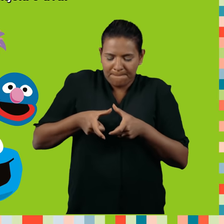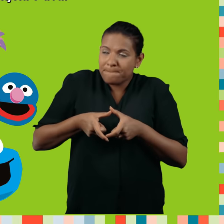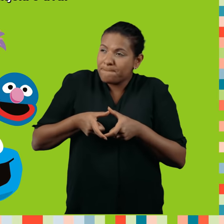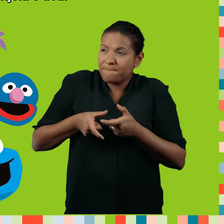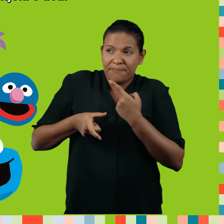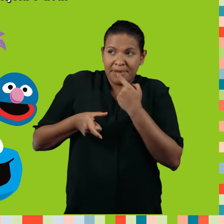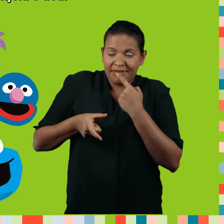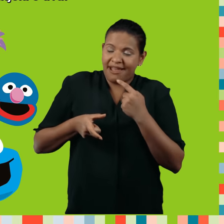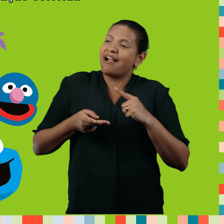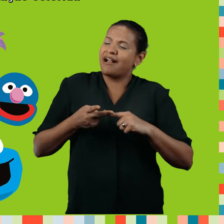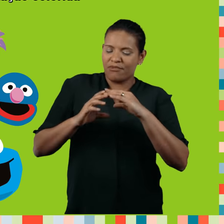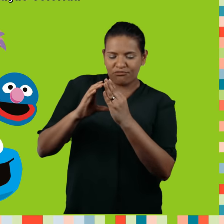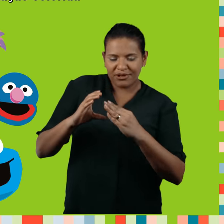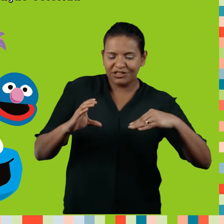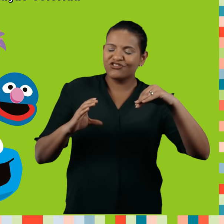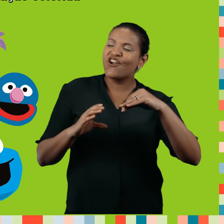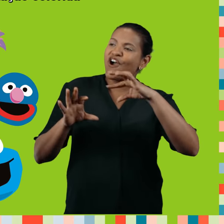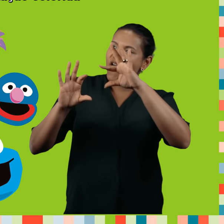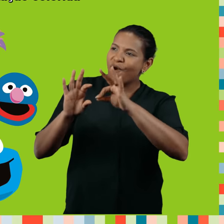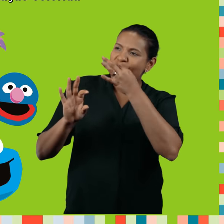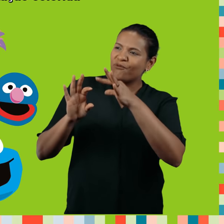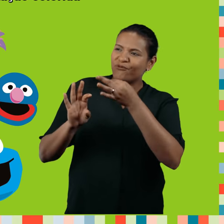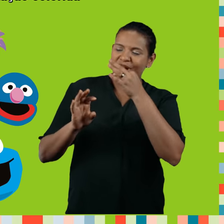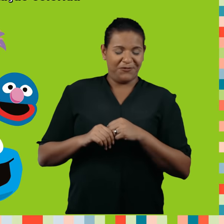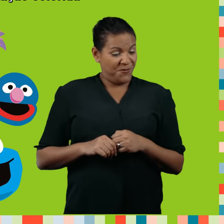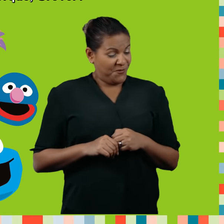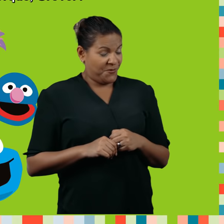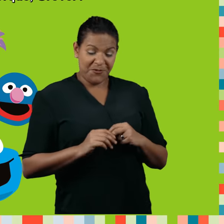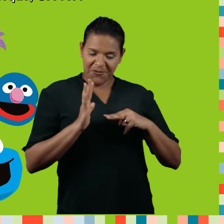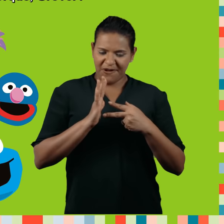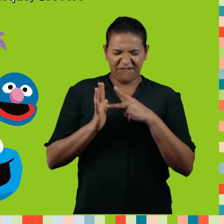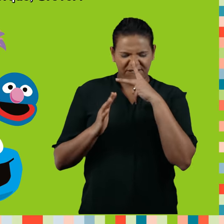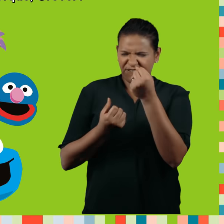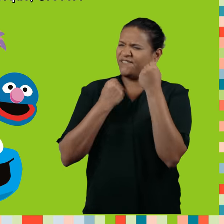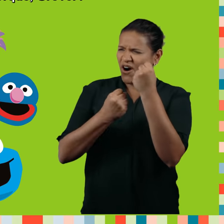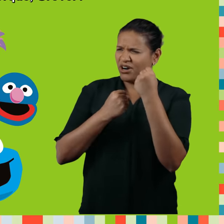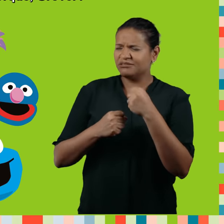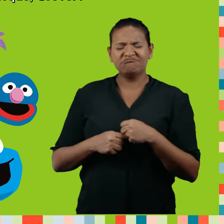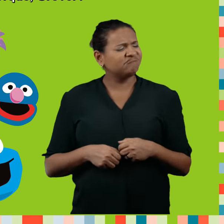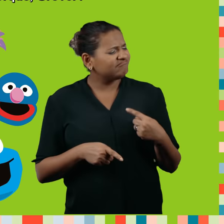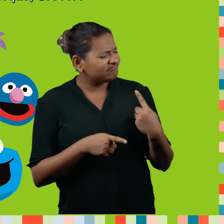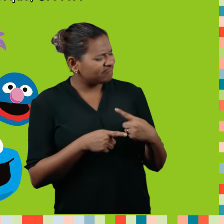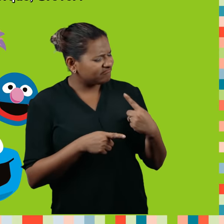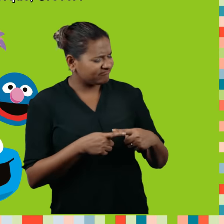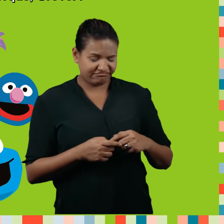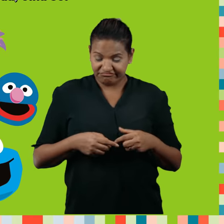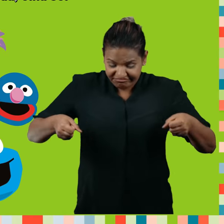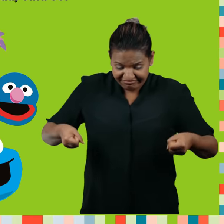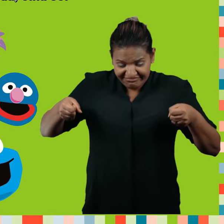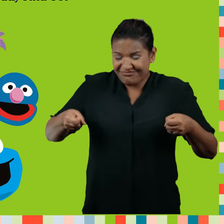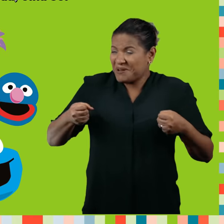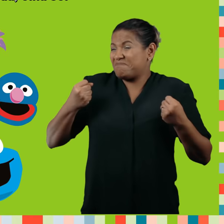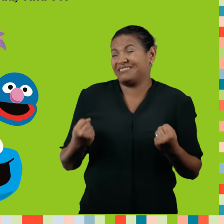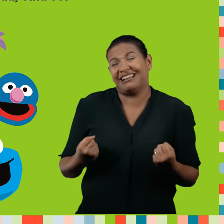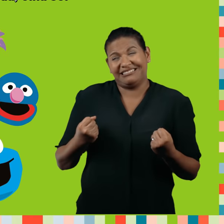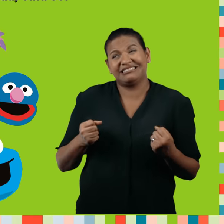beterraba, berinjela e uva! Gente, ainda bem que a alimentação colorida deixa a gente forte, viu? Por que, Grover? Ah, porque